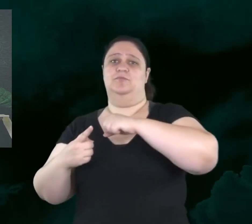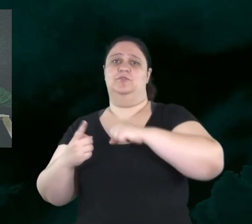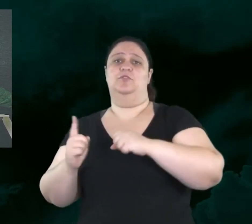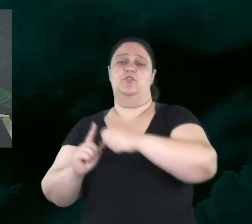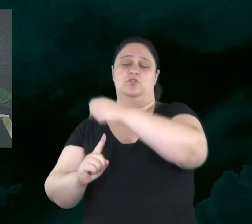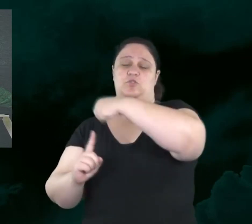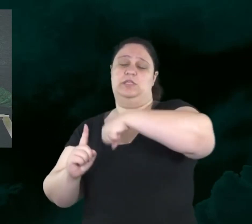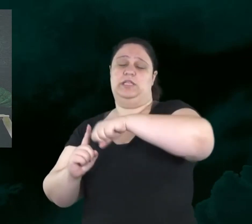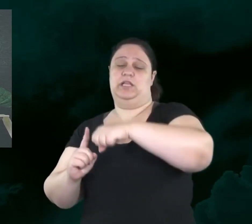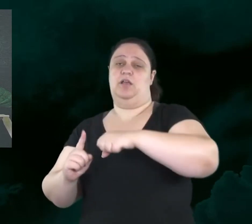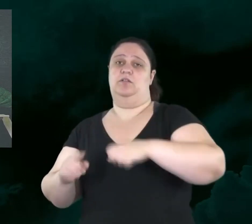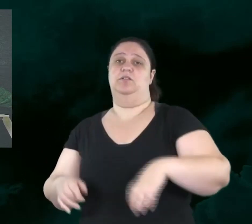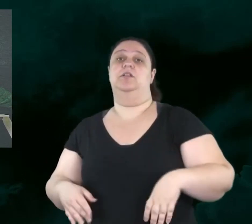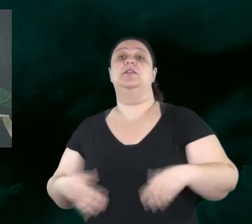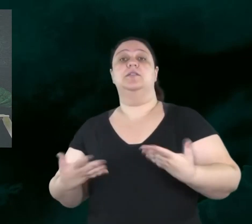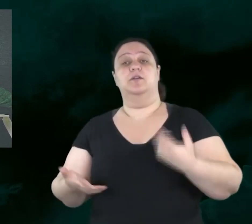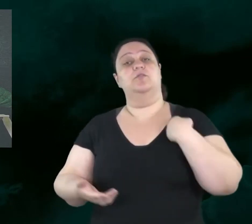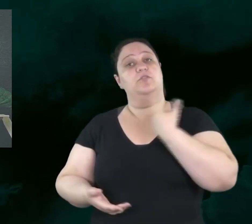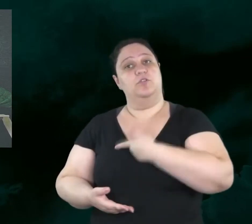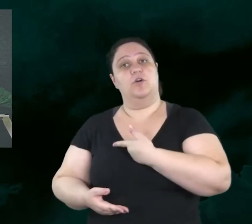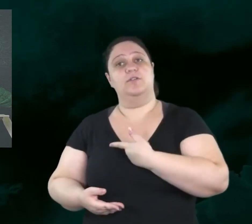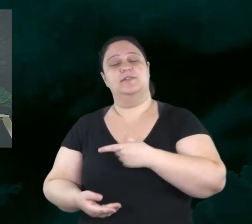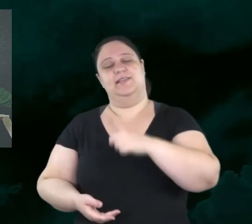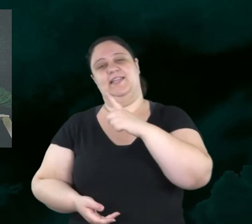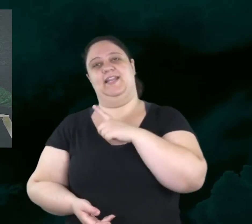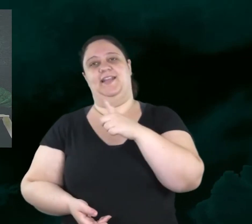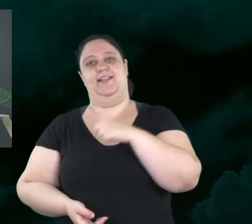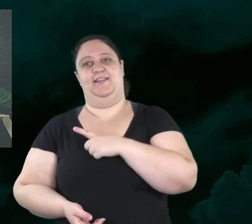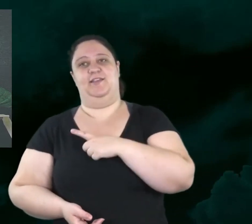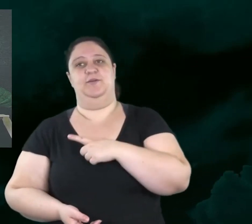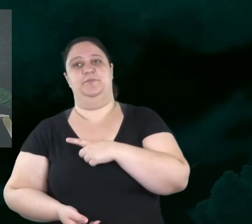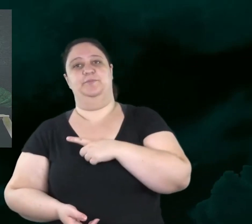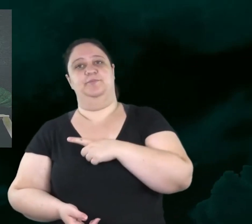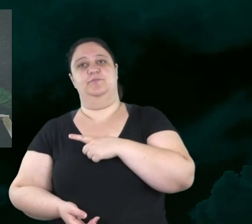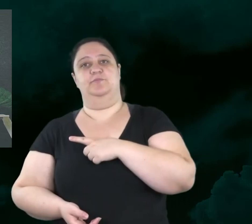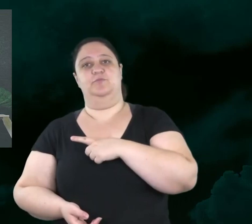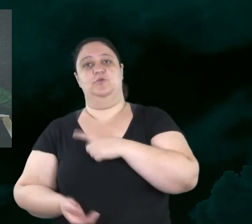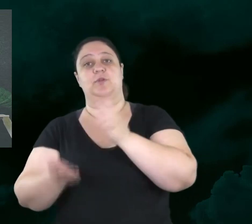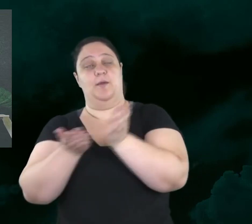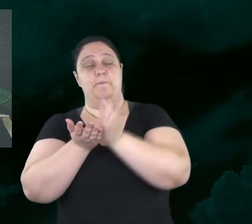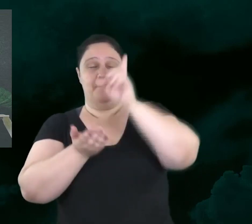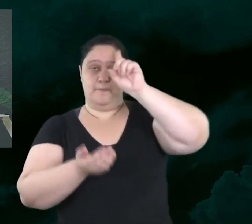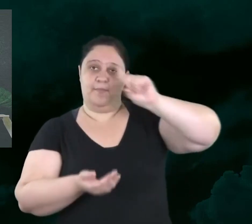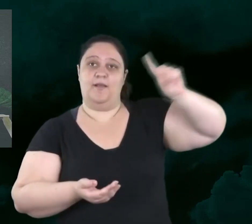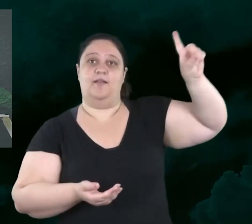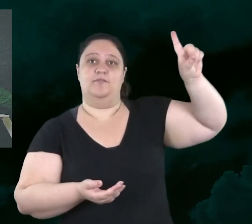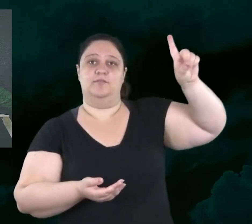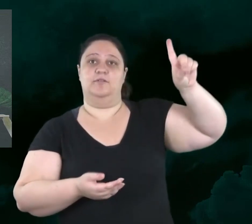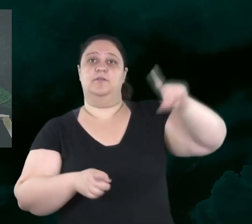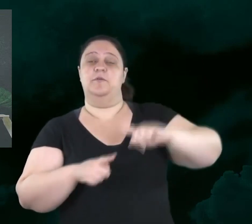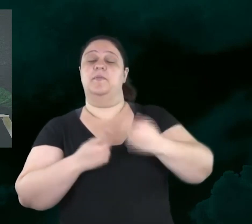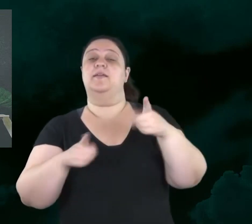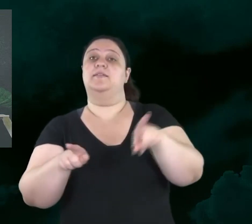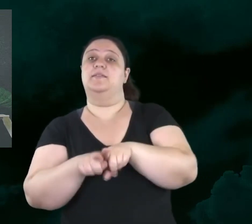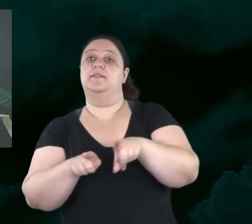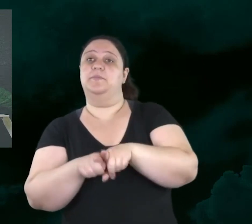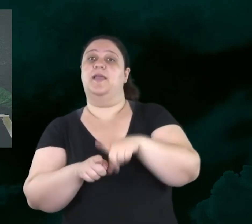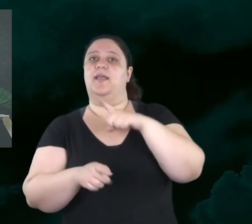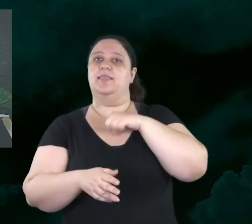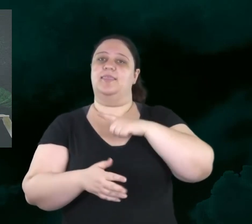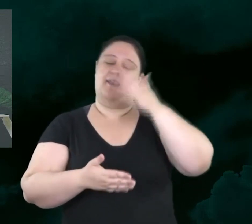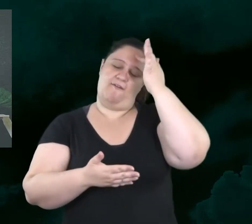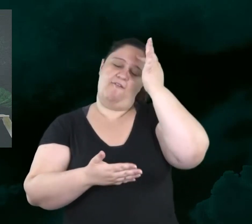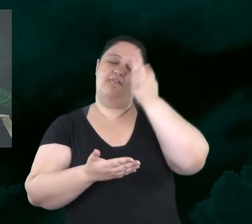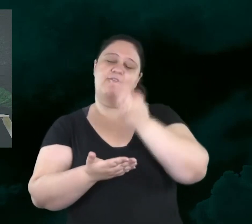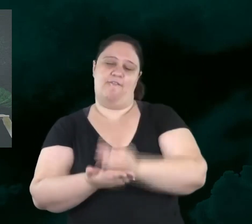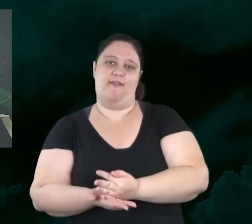nós, graças a Deus, nós temos não só a palavra, e nós temos a fé,